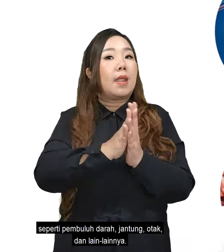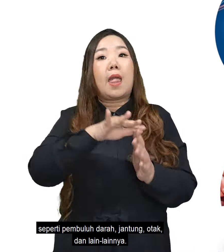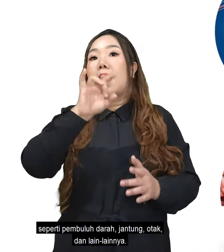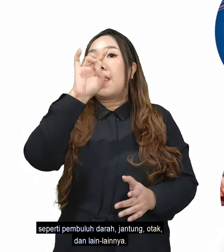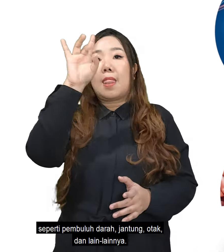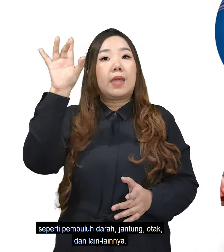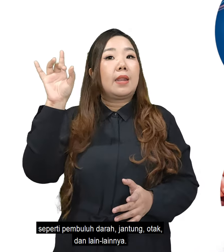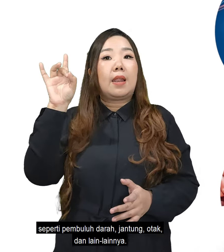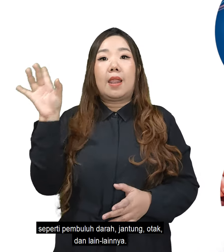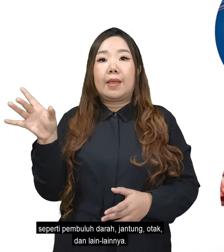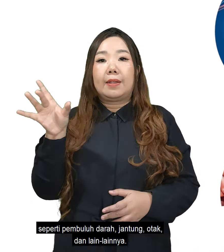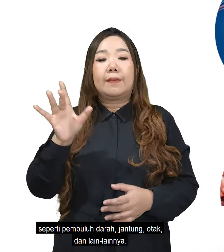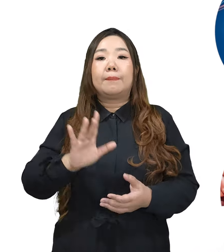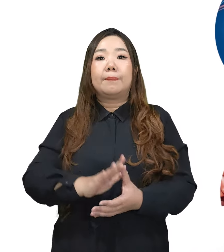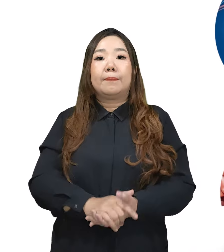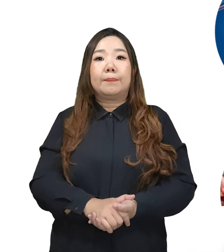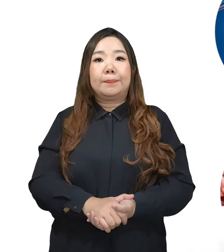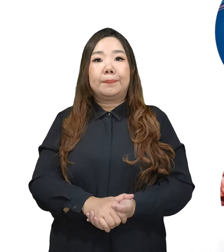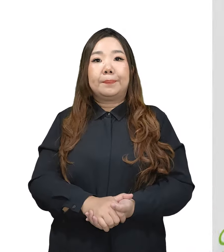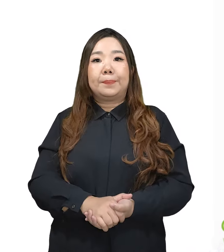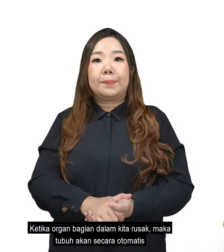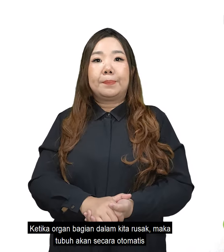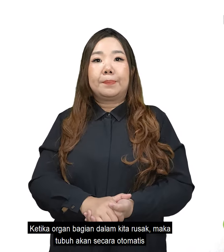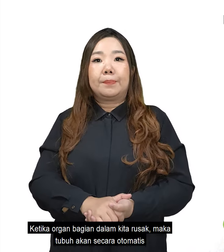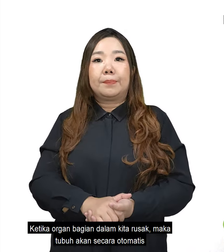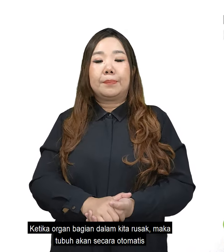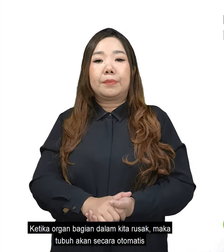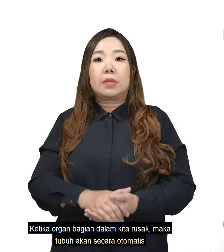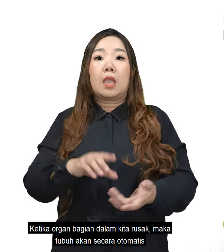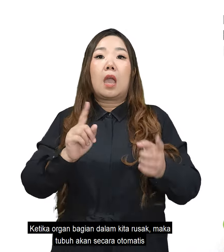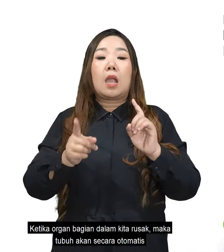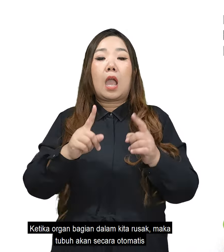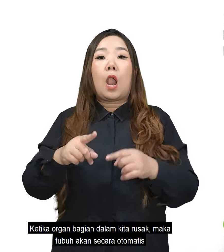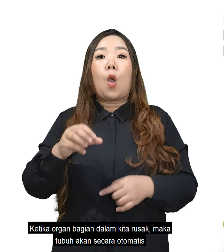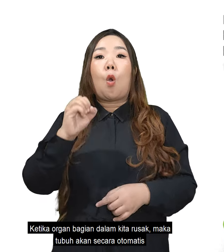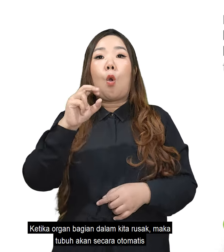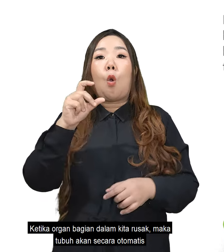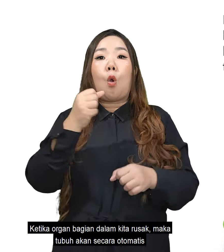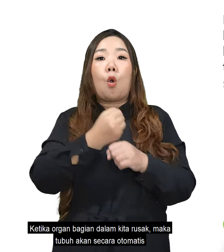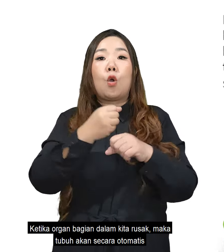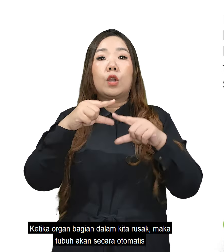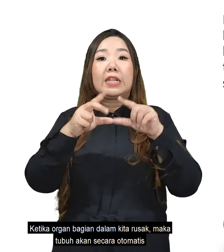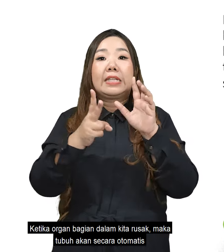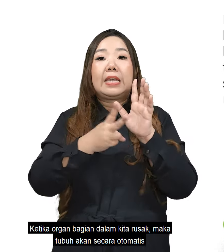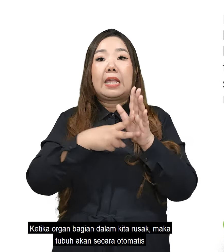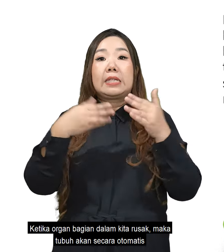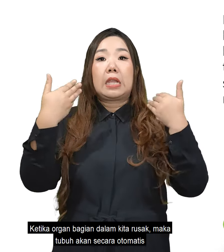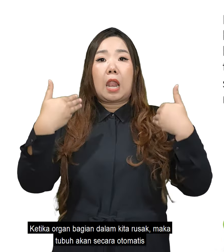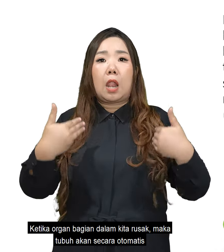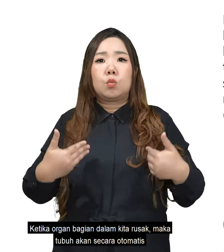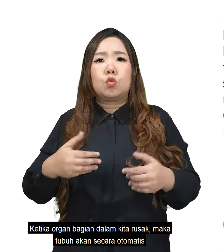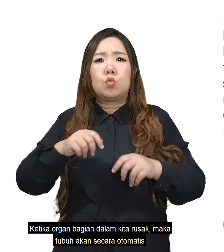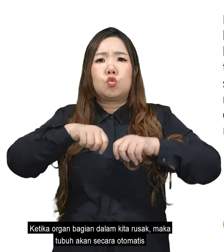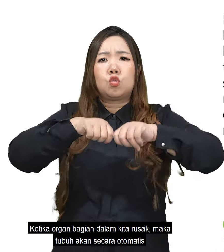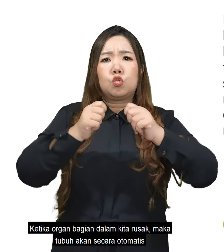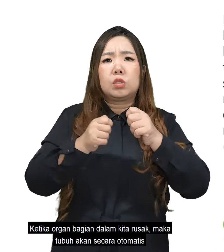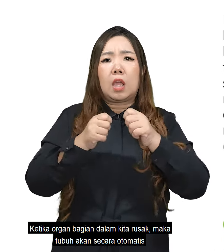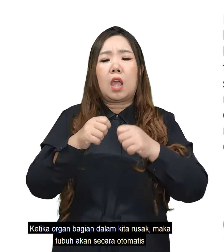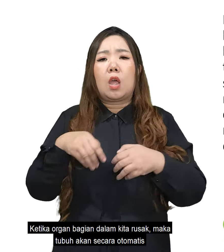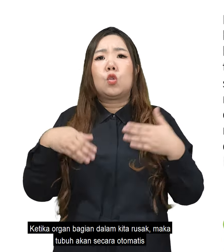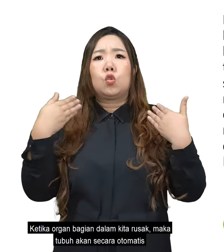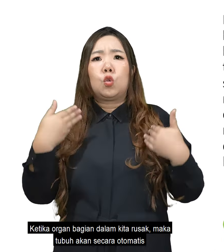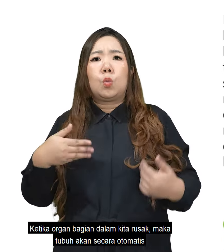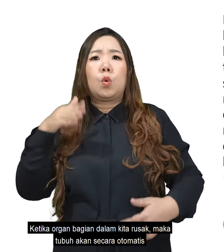dan lain-lainnya ketika organ bagian dalam kita rusak Maka tubuh